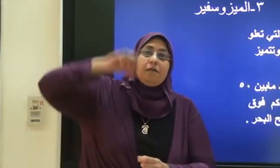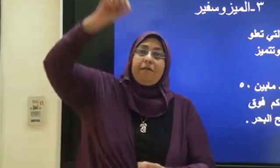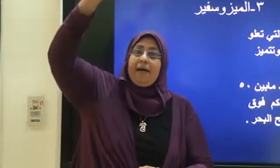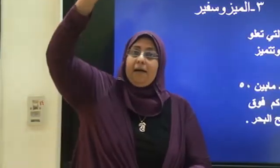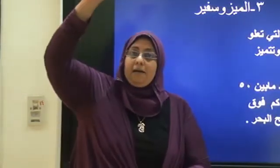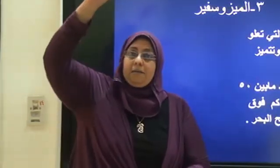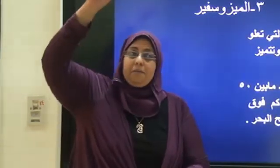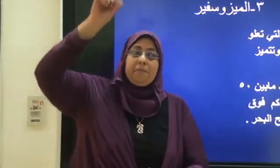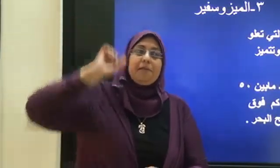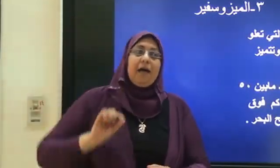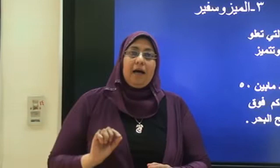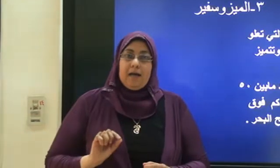الارتفاع بتاعها